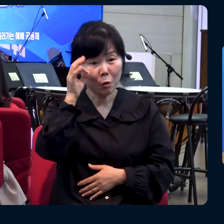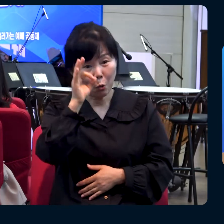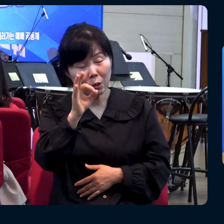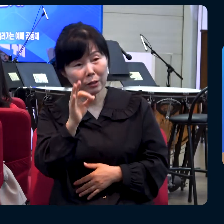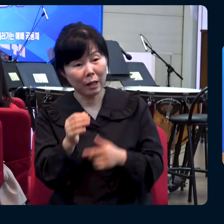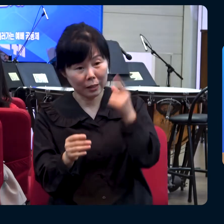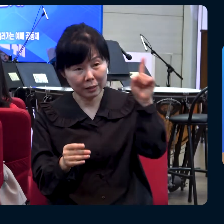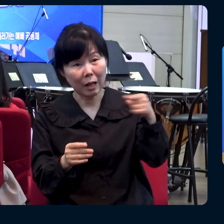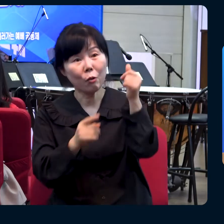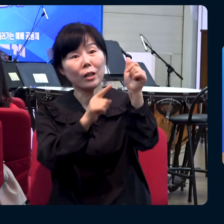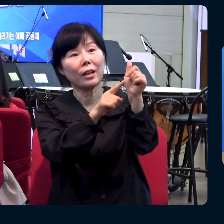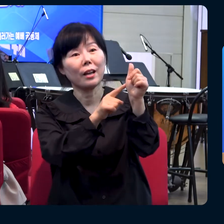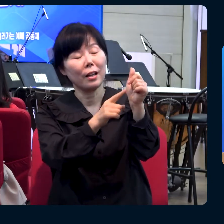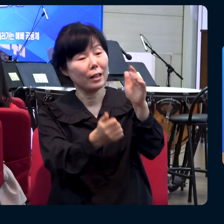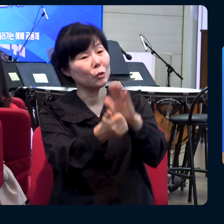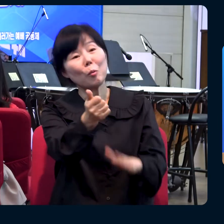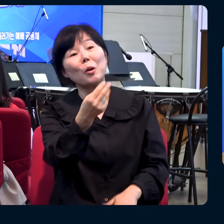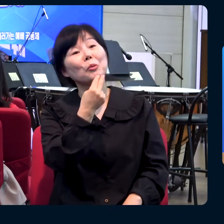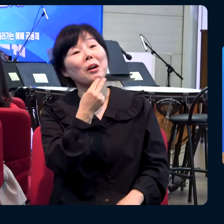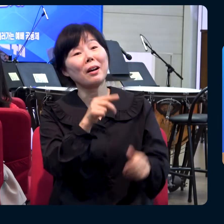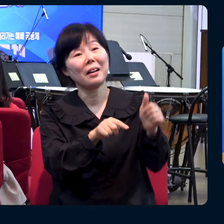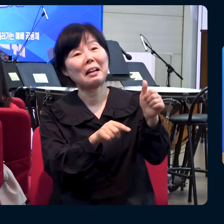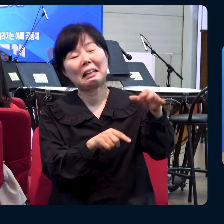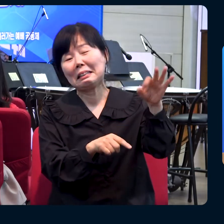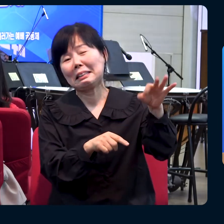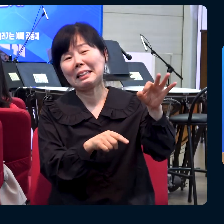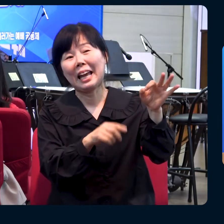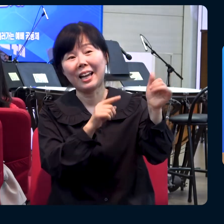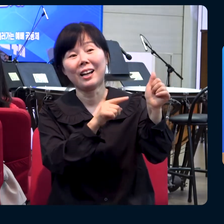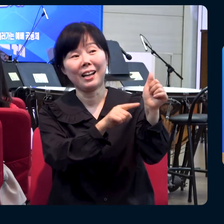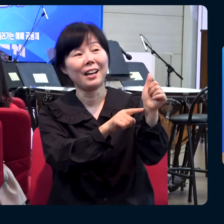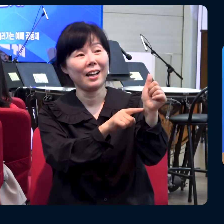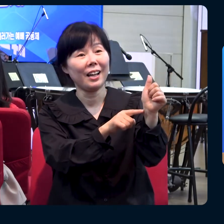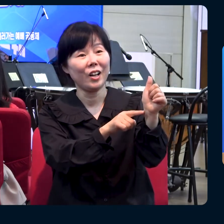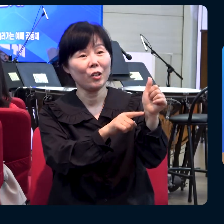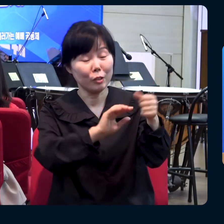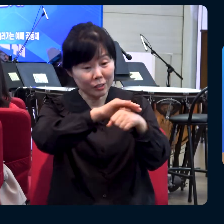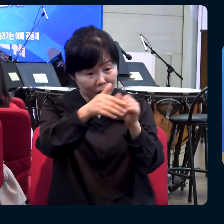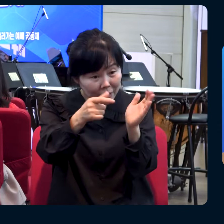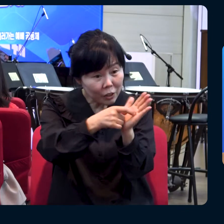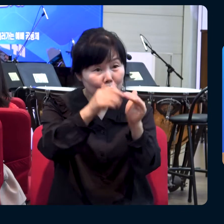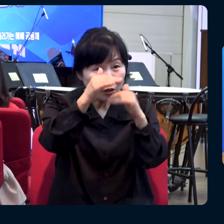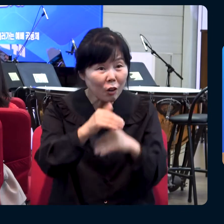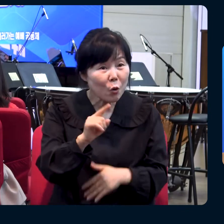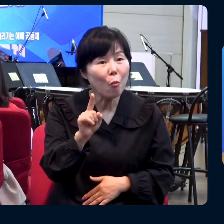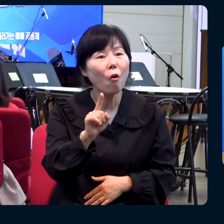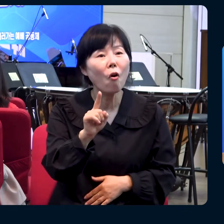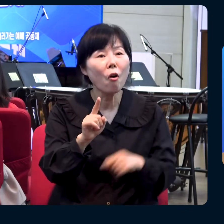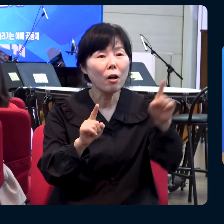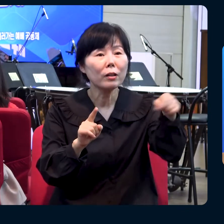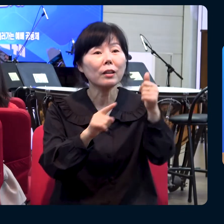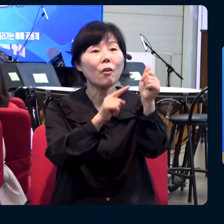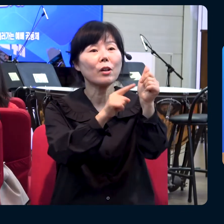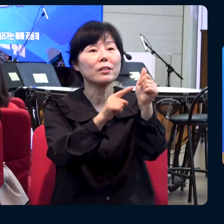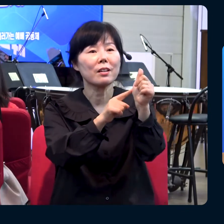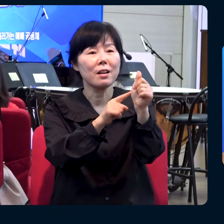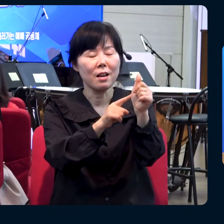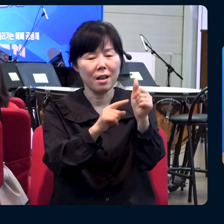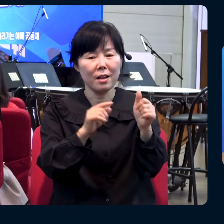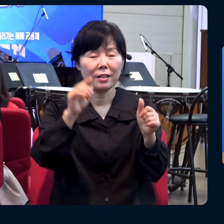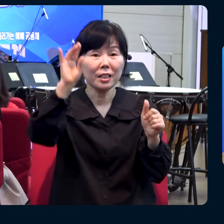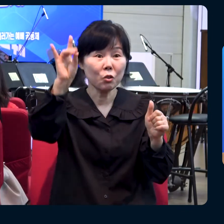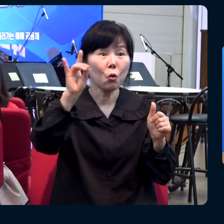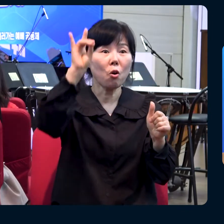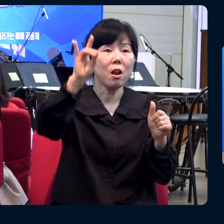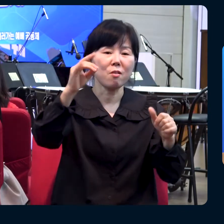아버지가 볼 때도 소망이 없었던 다윗인데 오늘 성경의 이야기는 이 다윗이 놀라운